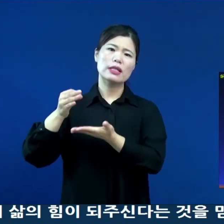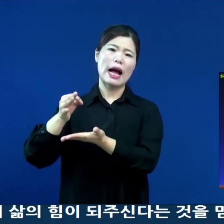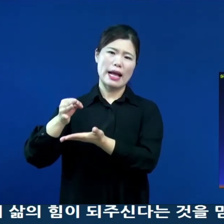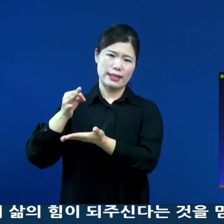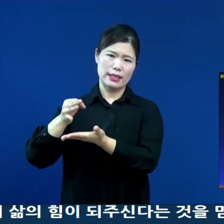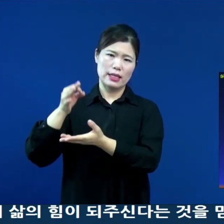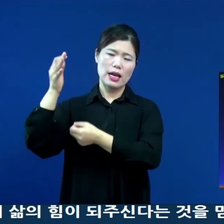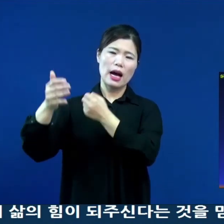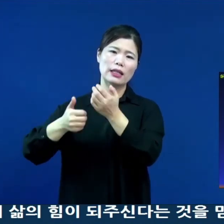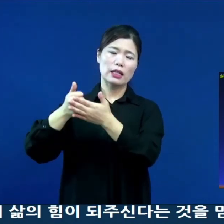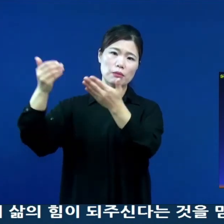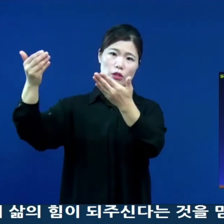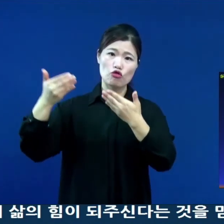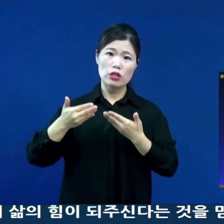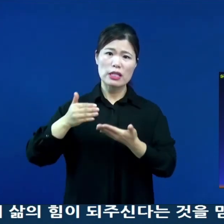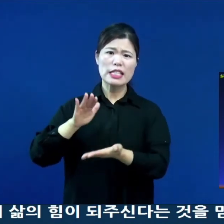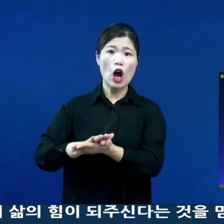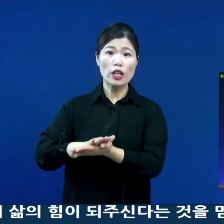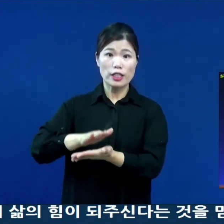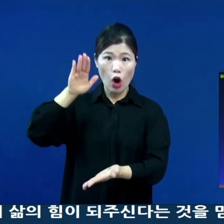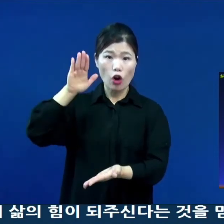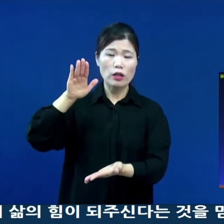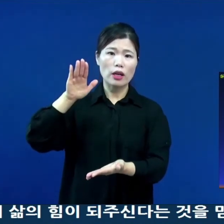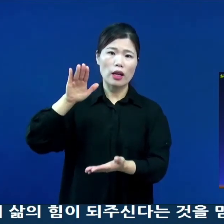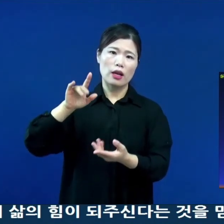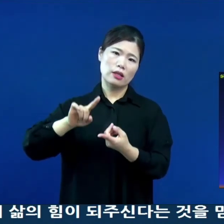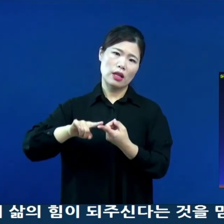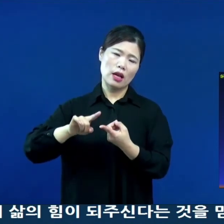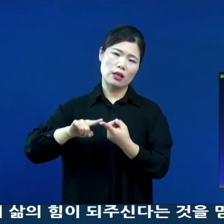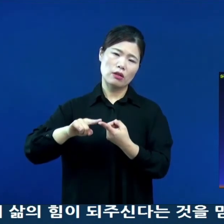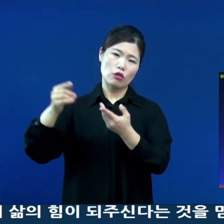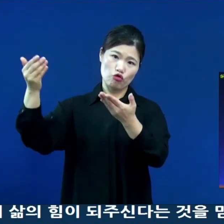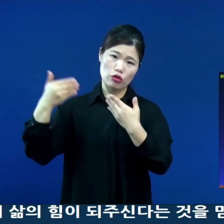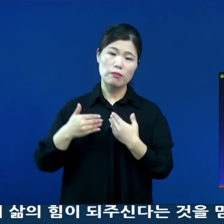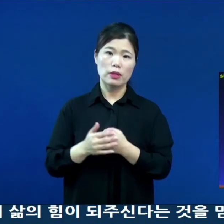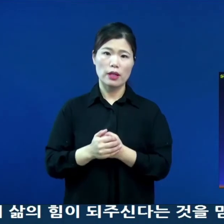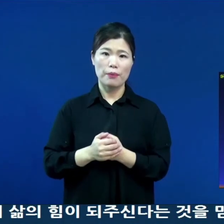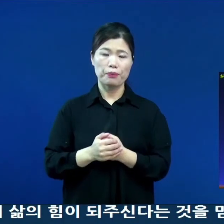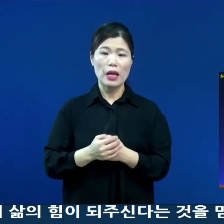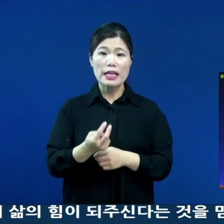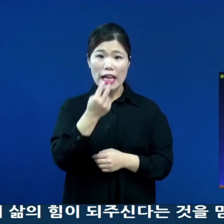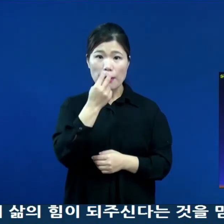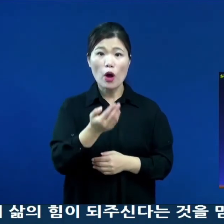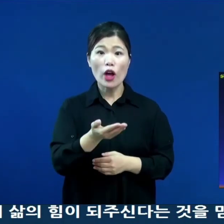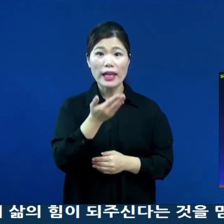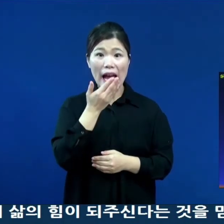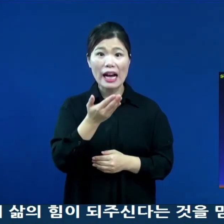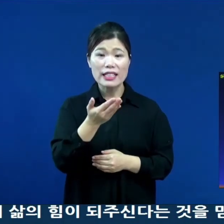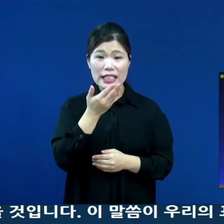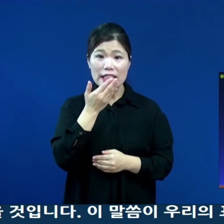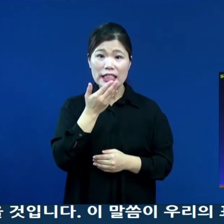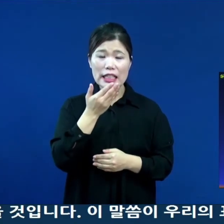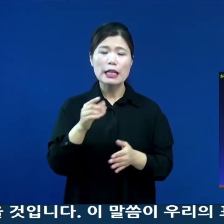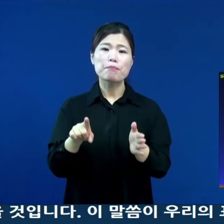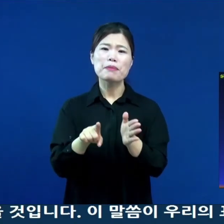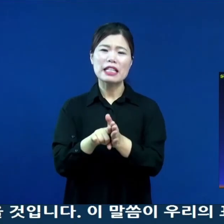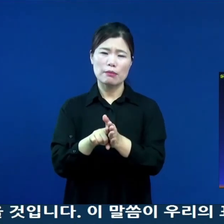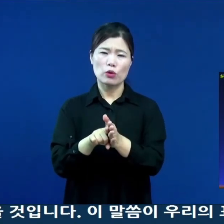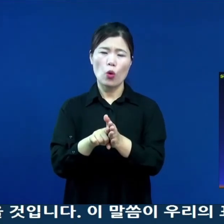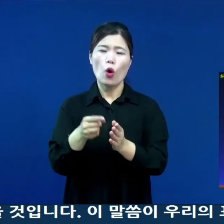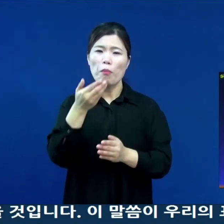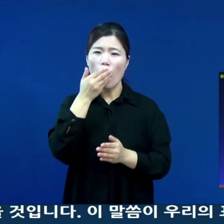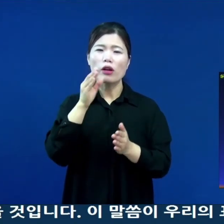주시는 열정을 우리에게 주는 그것이며 이 생명의 양식을 믿음으로 먹을 때 이것이 하나님의 일을